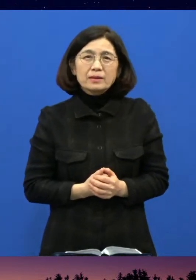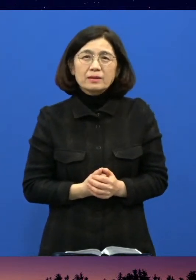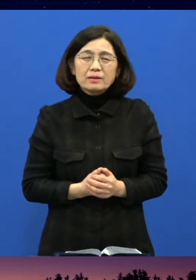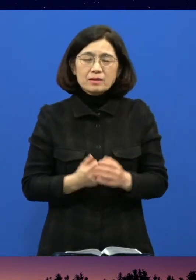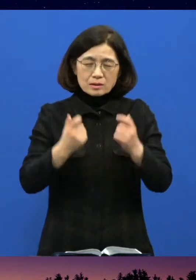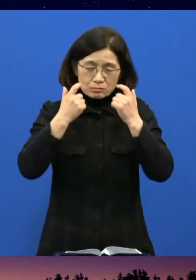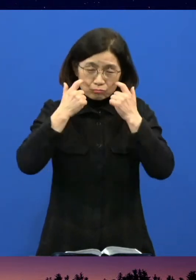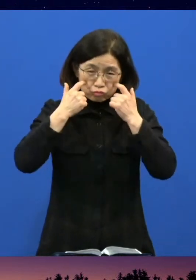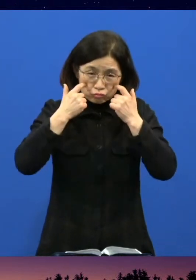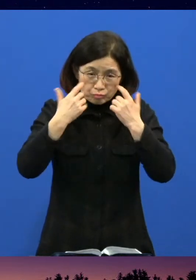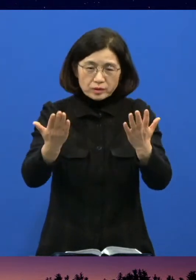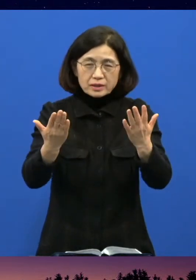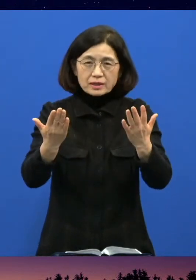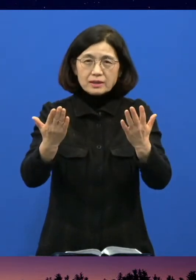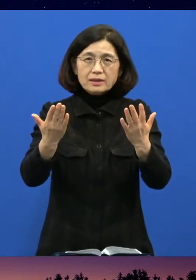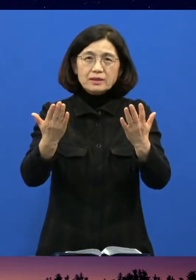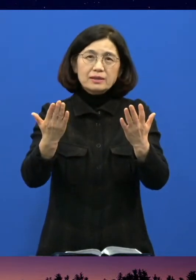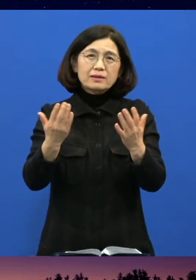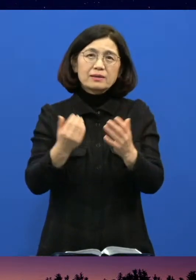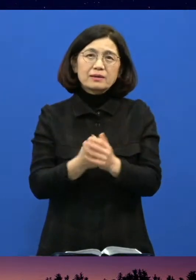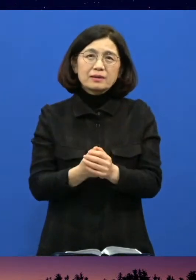분명히 보았는데